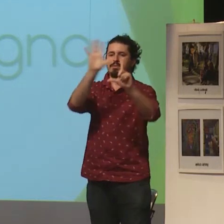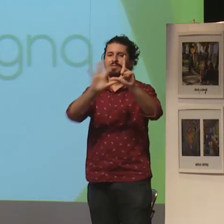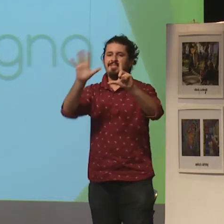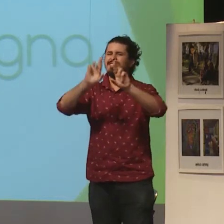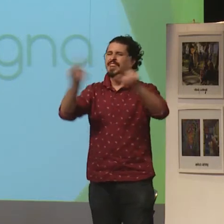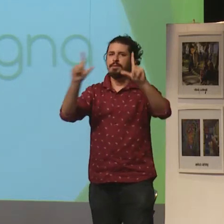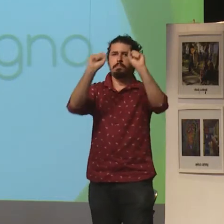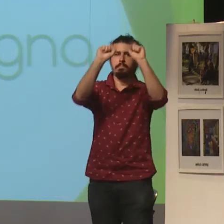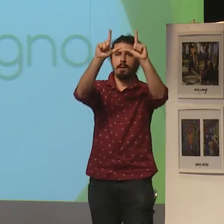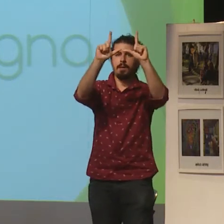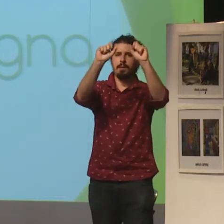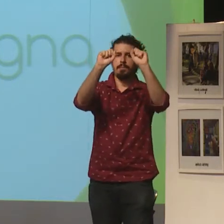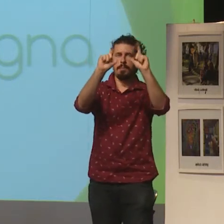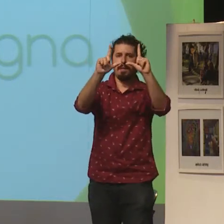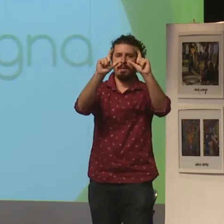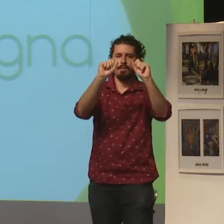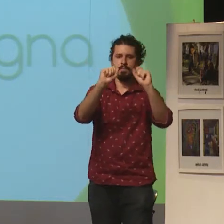O sistema que ele usa é o de